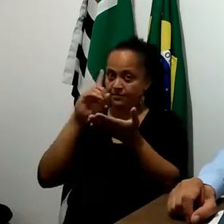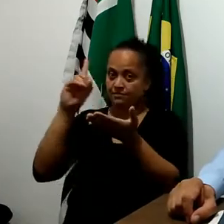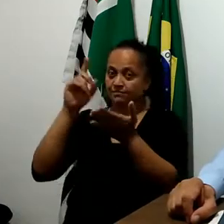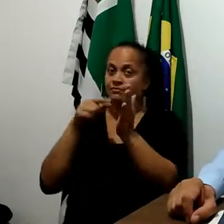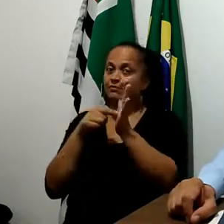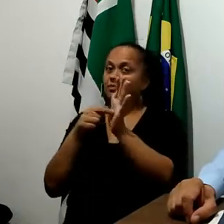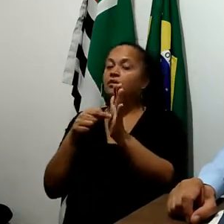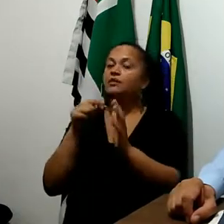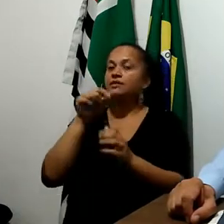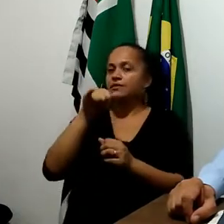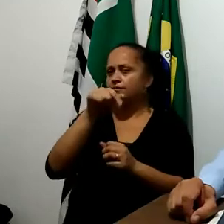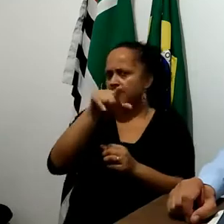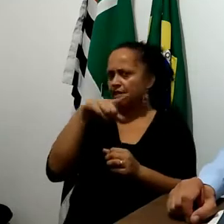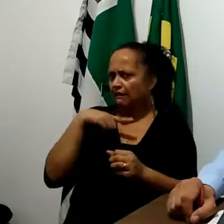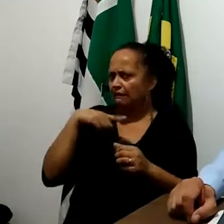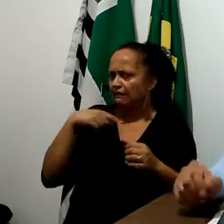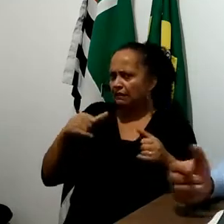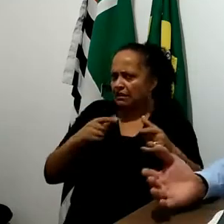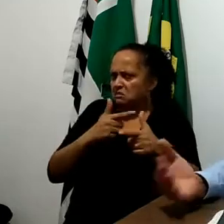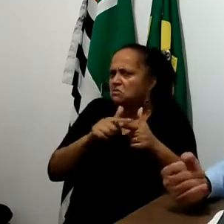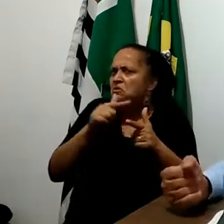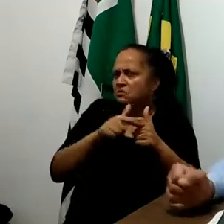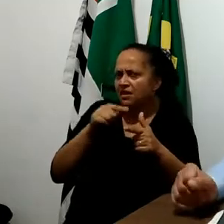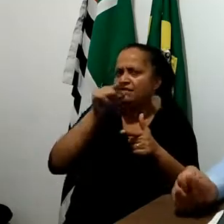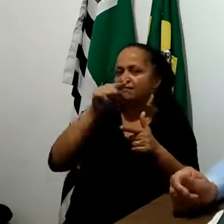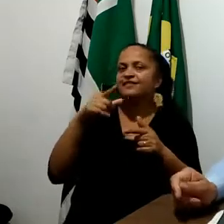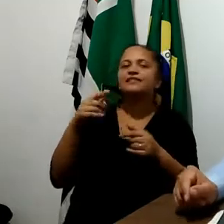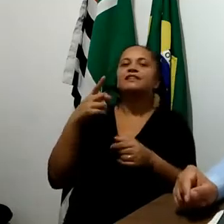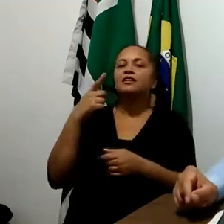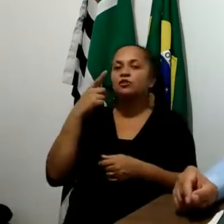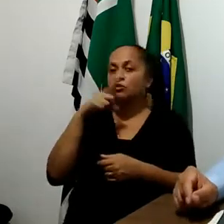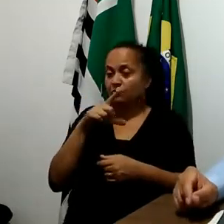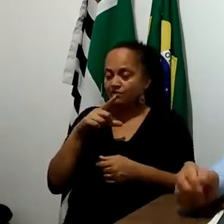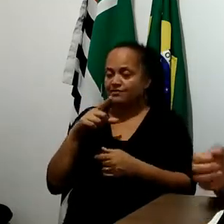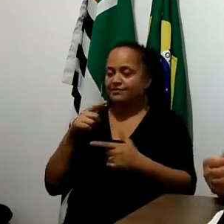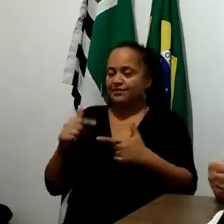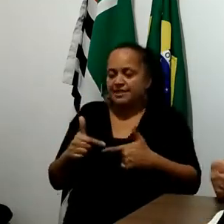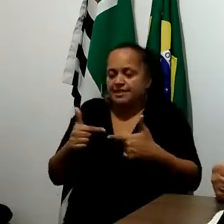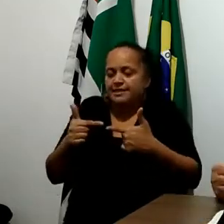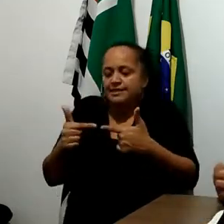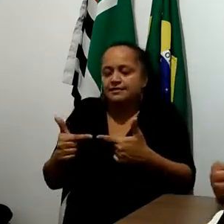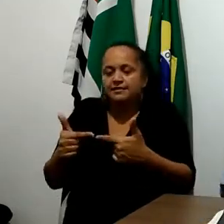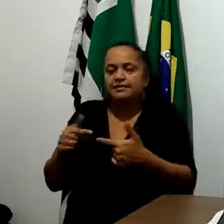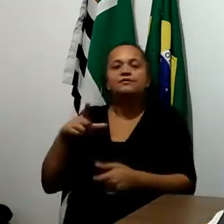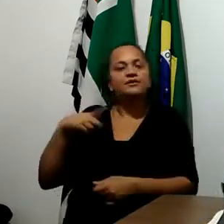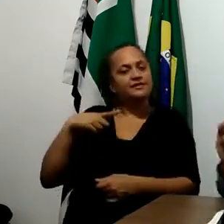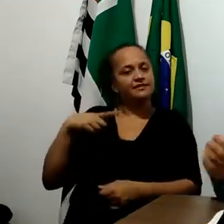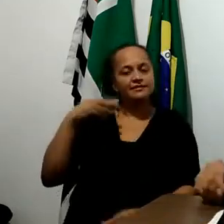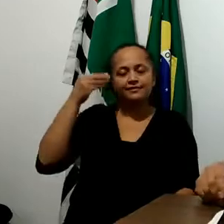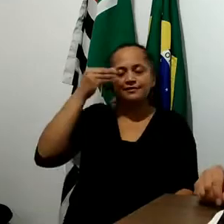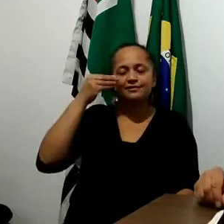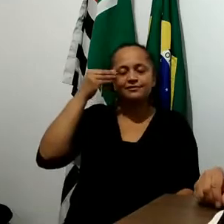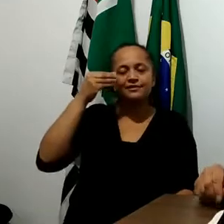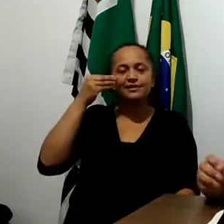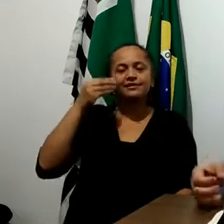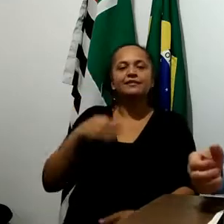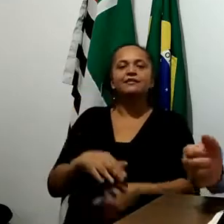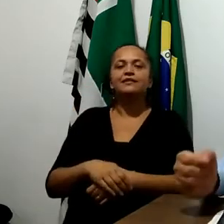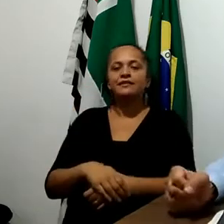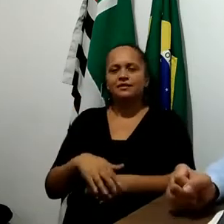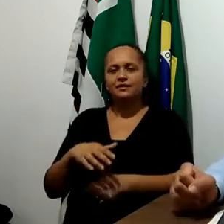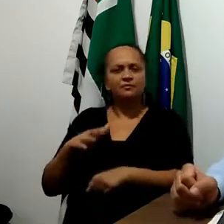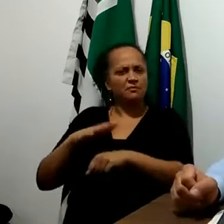perseverança. E a perseverança traz uma experiência para você. Você vai sair do outro lado com muito mais experiência,